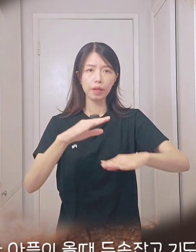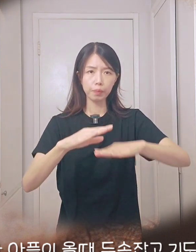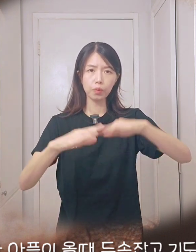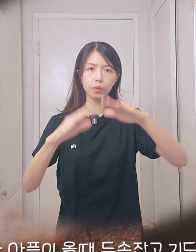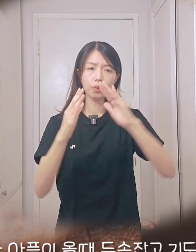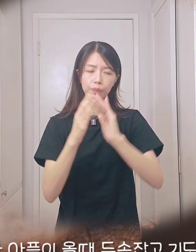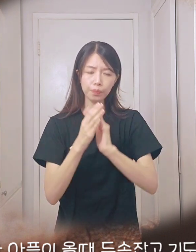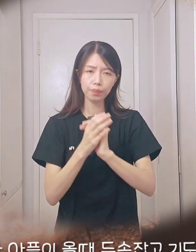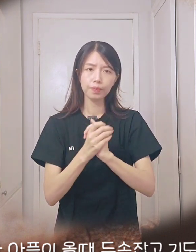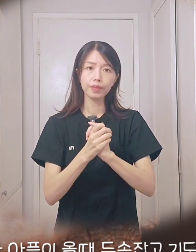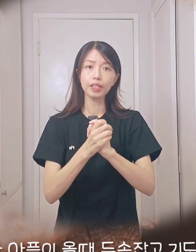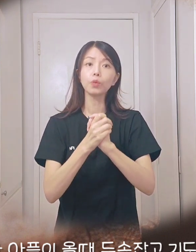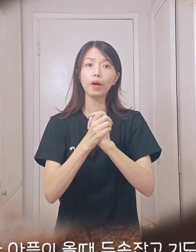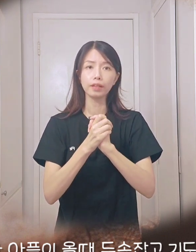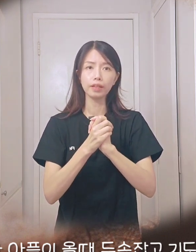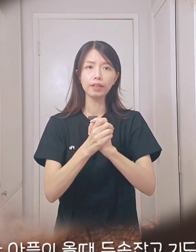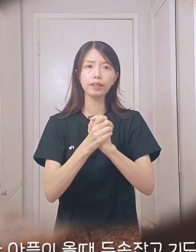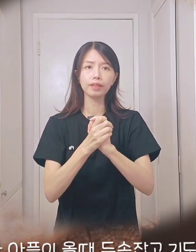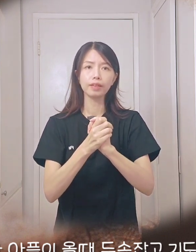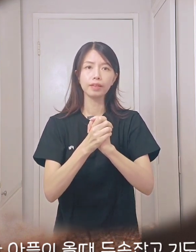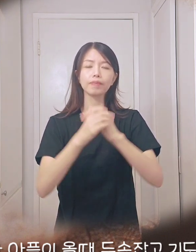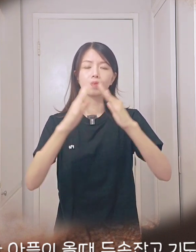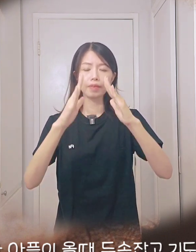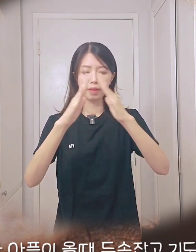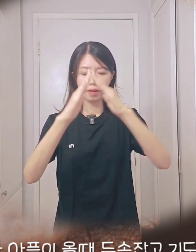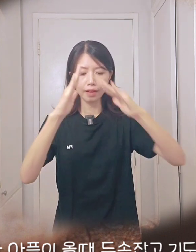두 손 잡고 기도하는